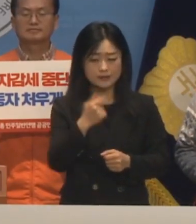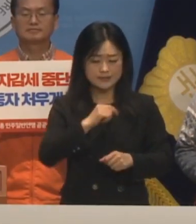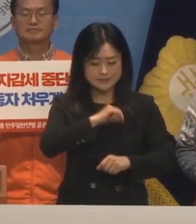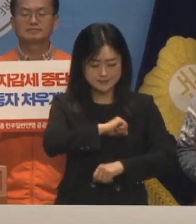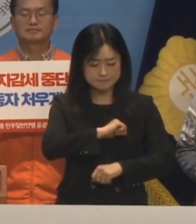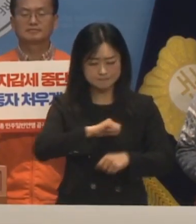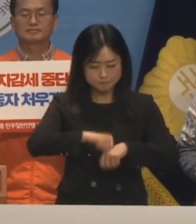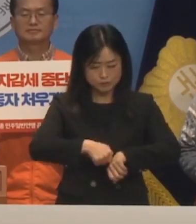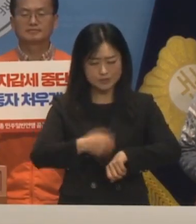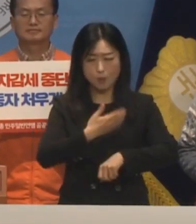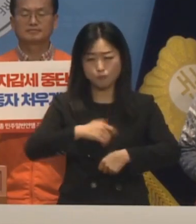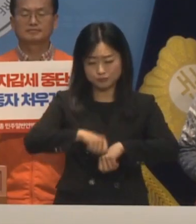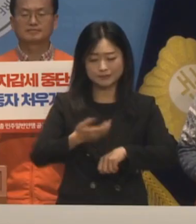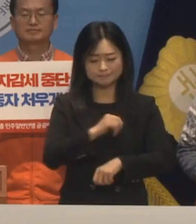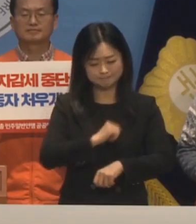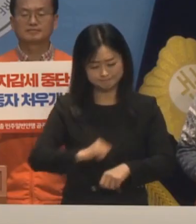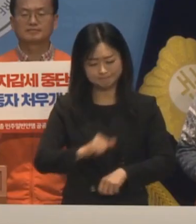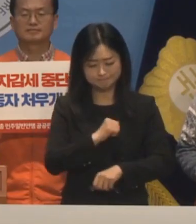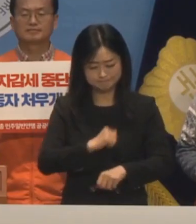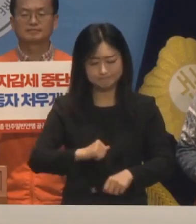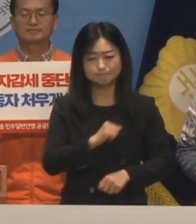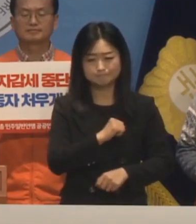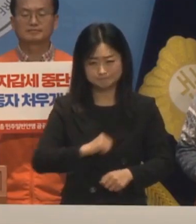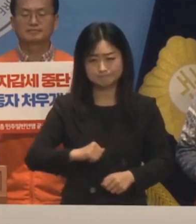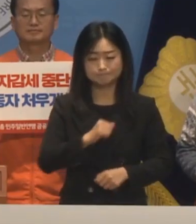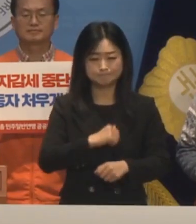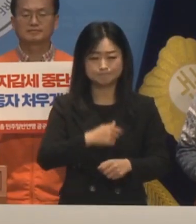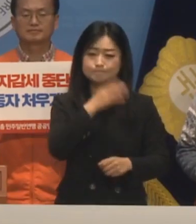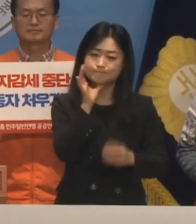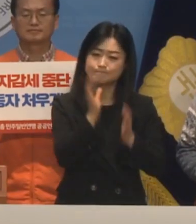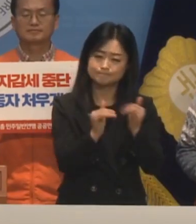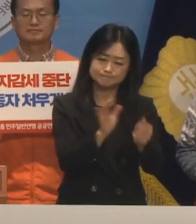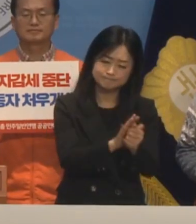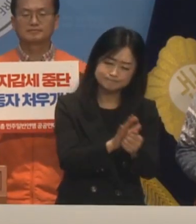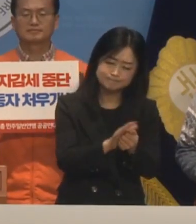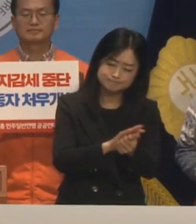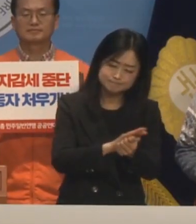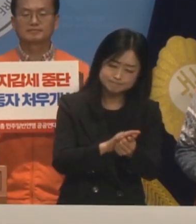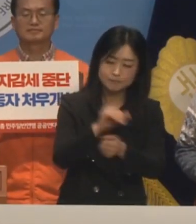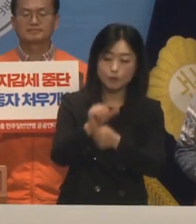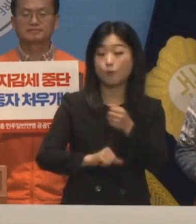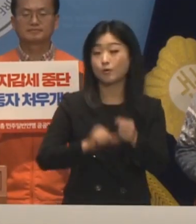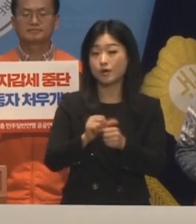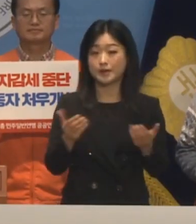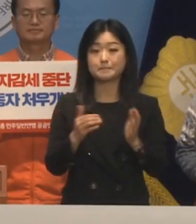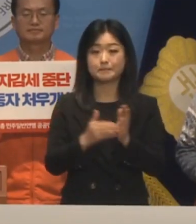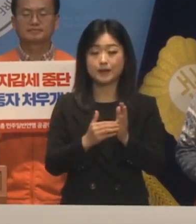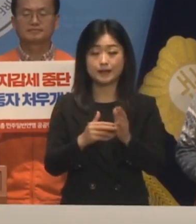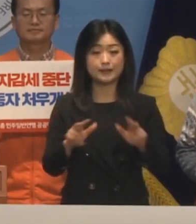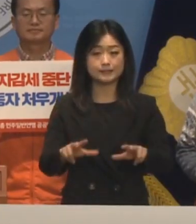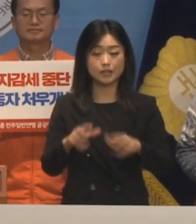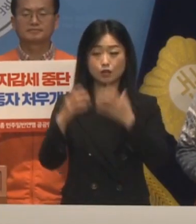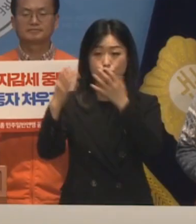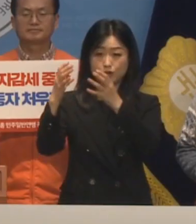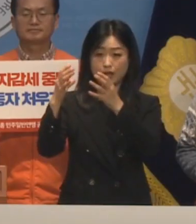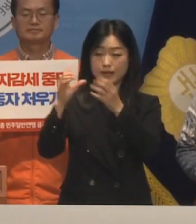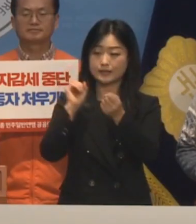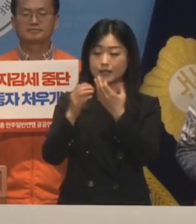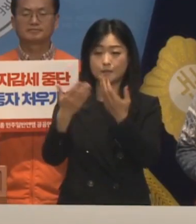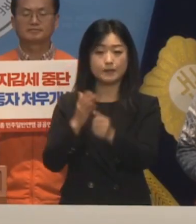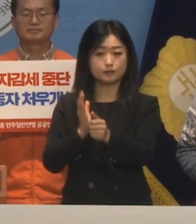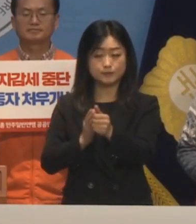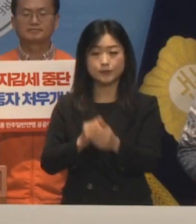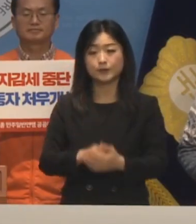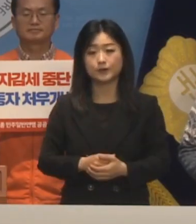일을 하면서 그래도 보람있는 일이라고 스스로를 다독이면서 지내온 5년입니다. 이제 국가에서 응답할